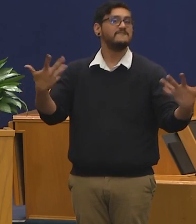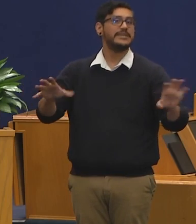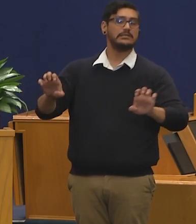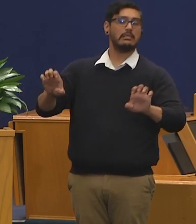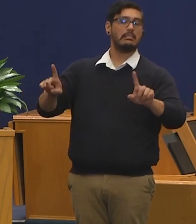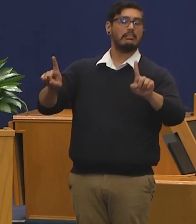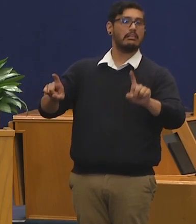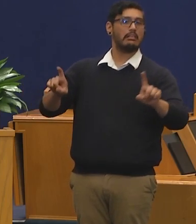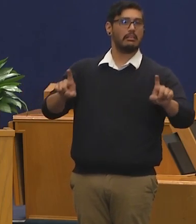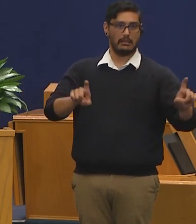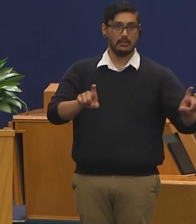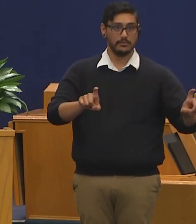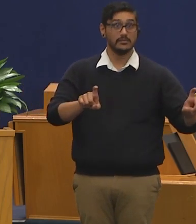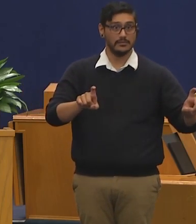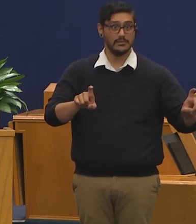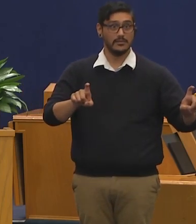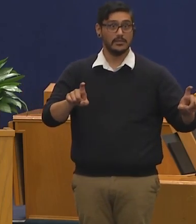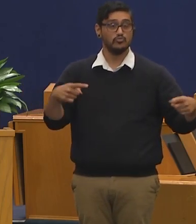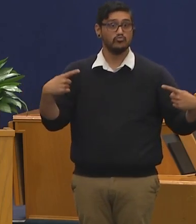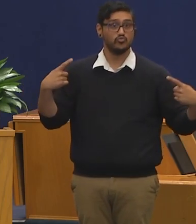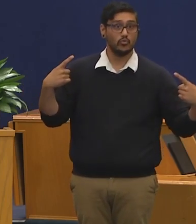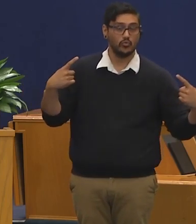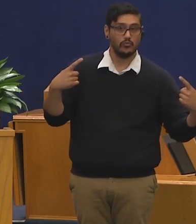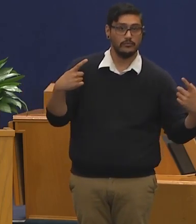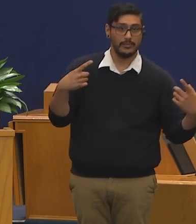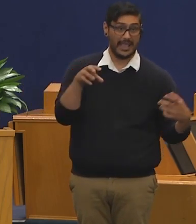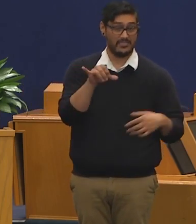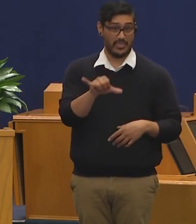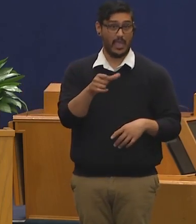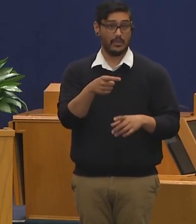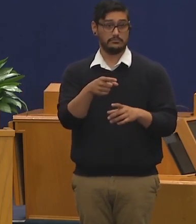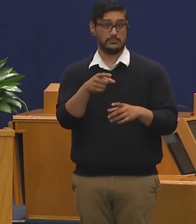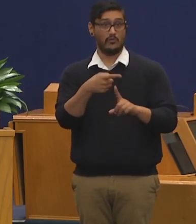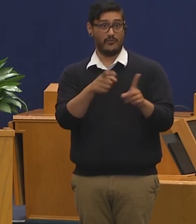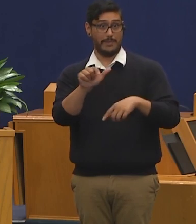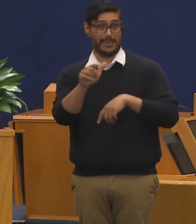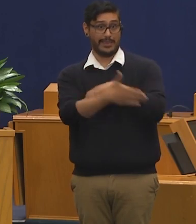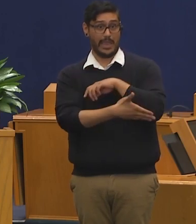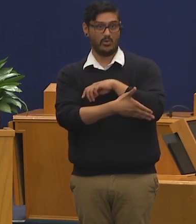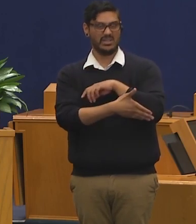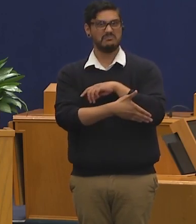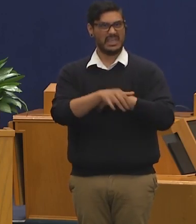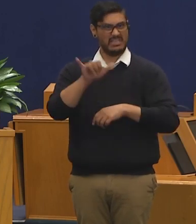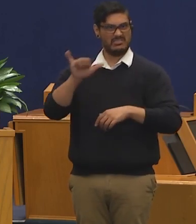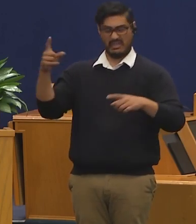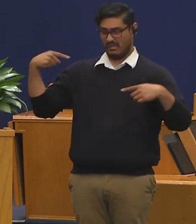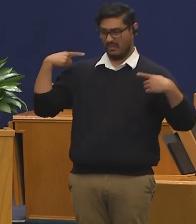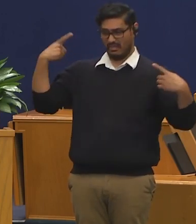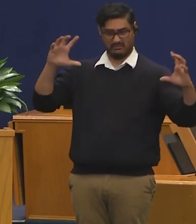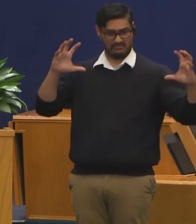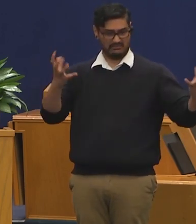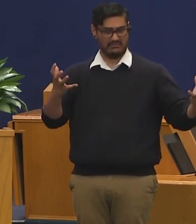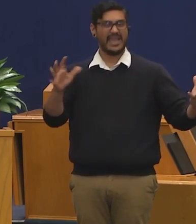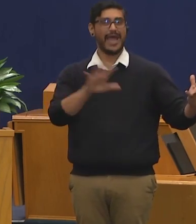evaluados y se han reportado resultados en el Condado de Los Ángeles y el 15% fueron